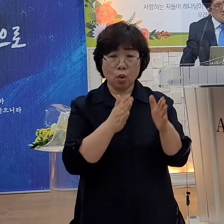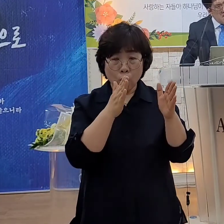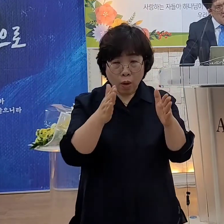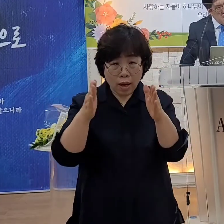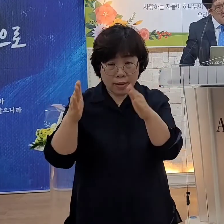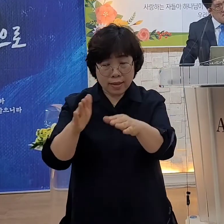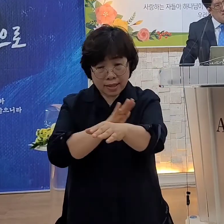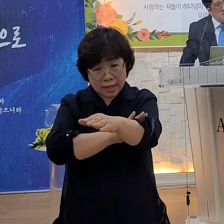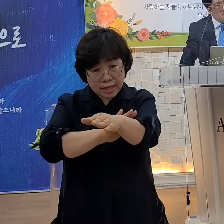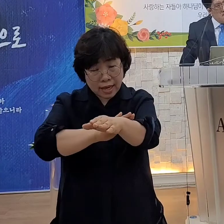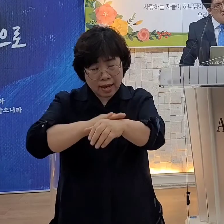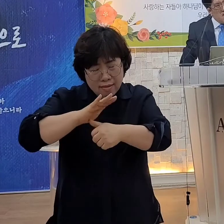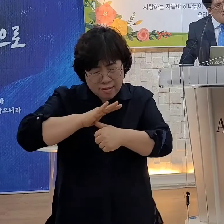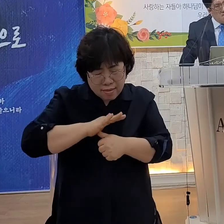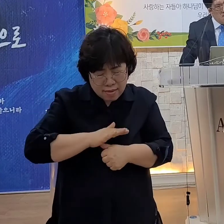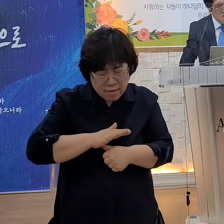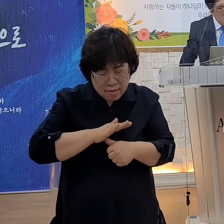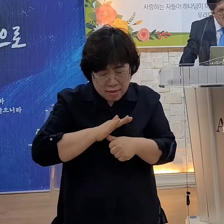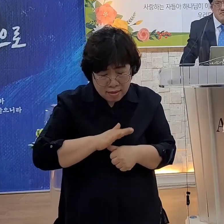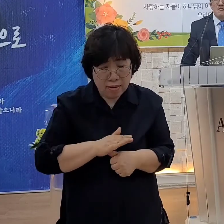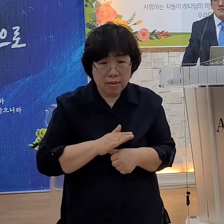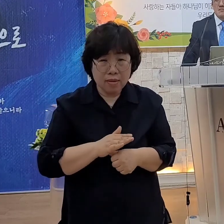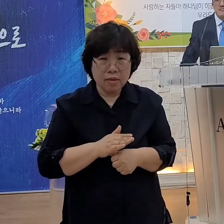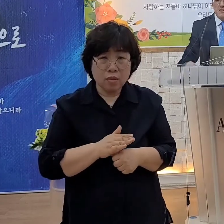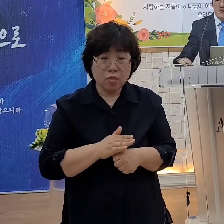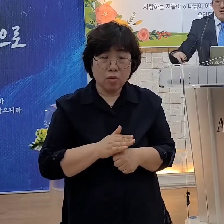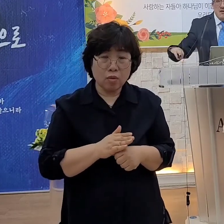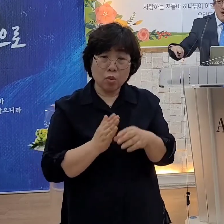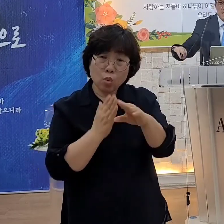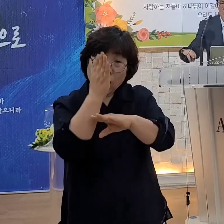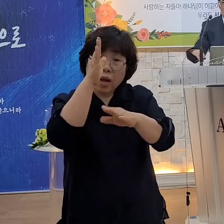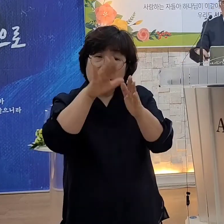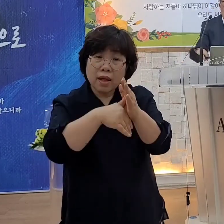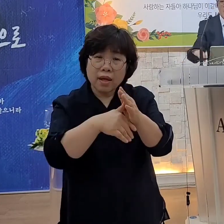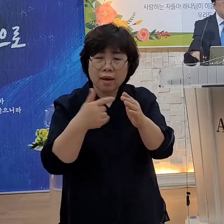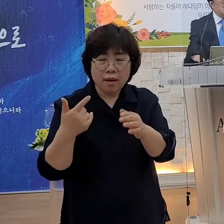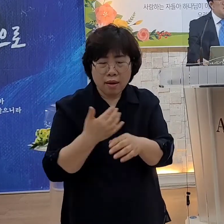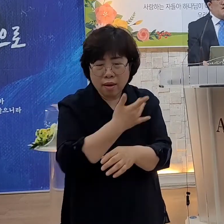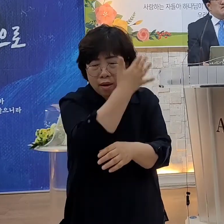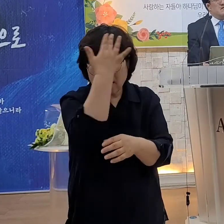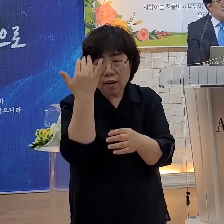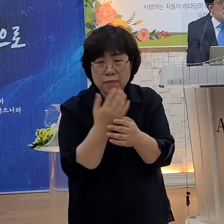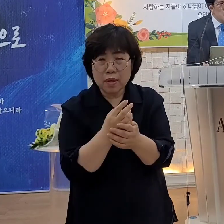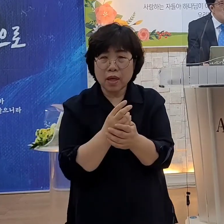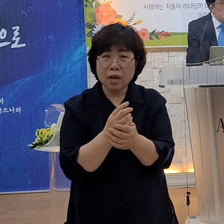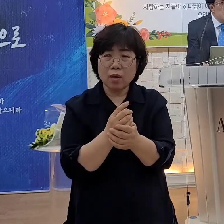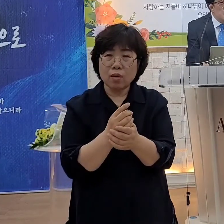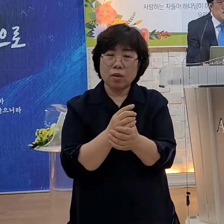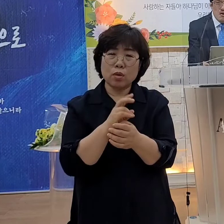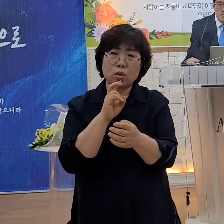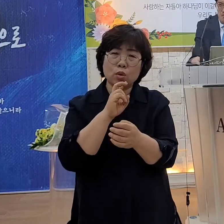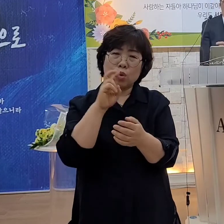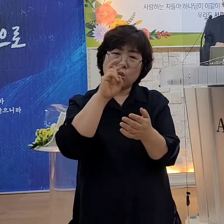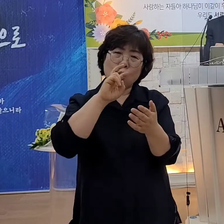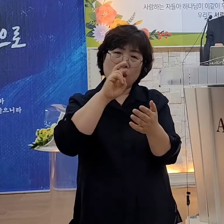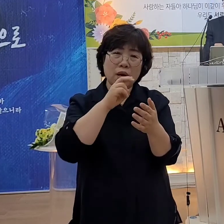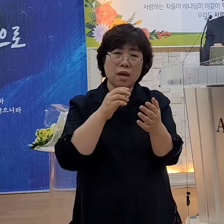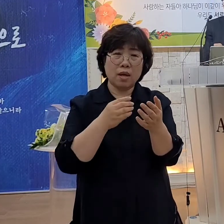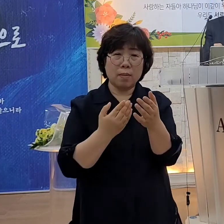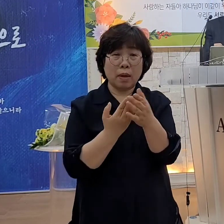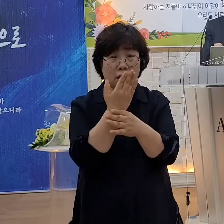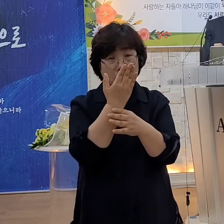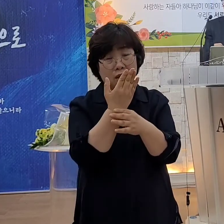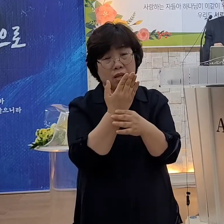과정을 잘 견디고 인내하고 넘기면 이런 아름다운 화음을 내는 가정이 되는데 그걸 못 견디고